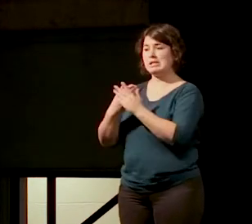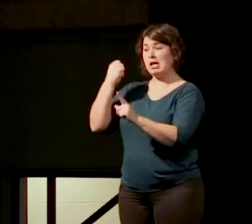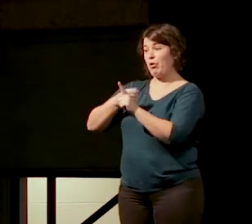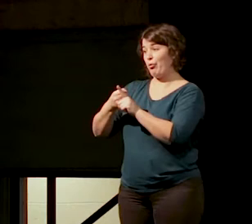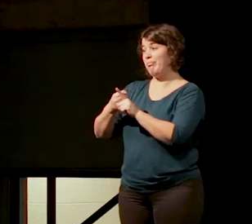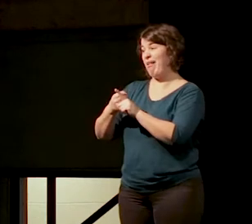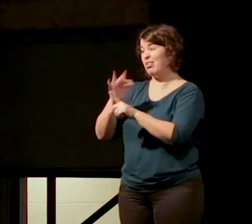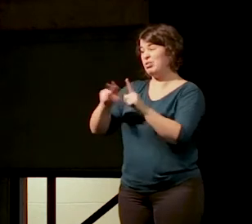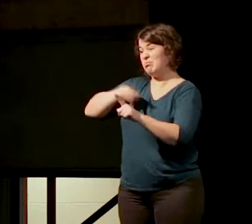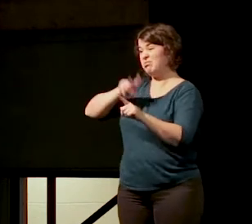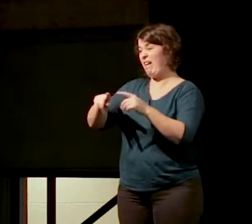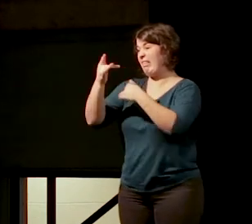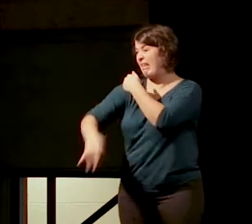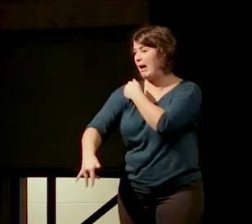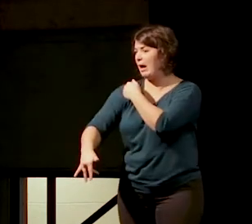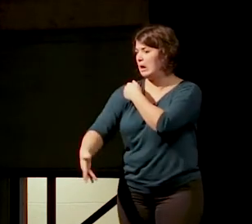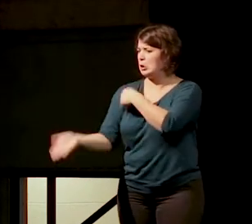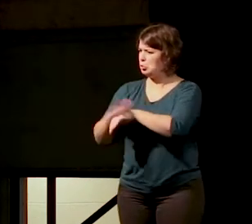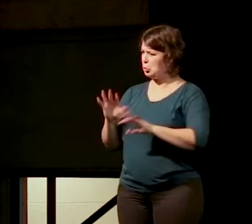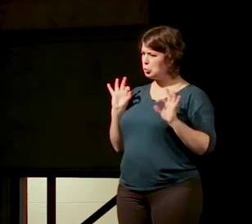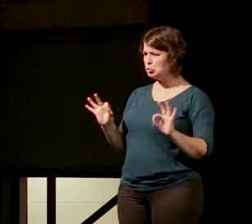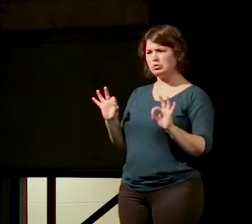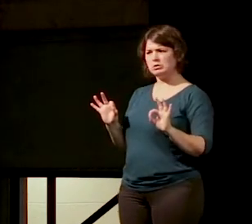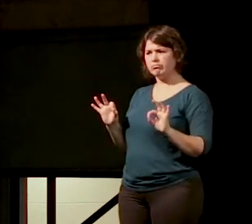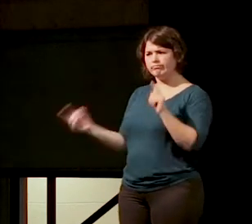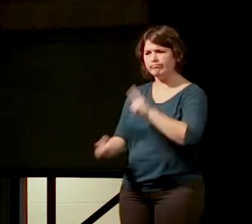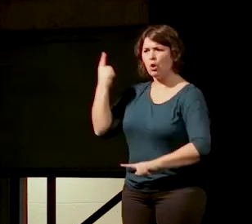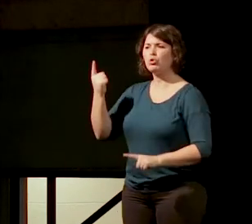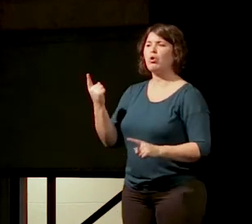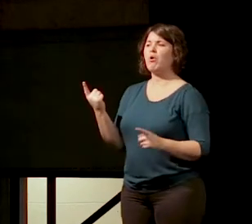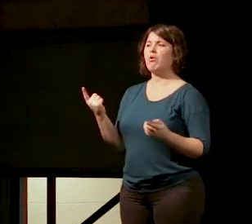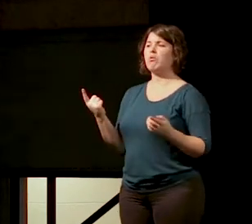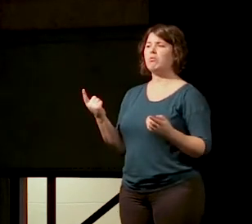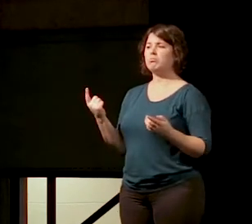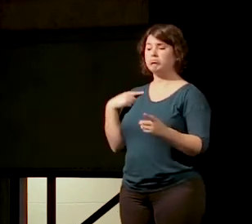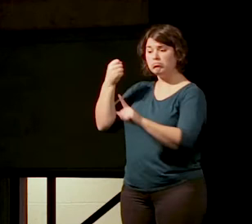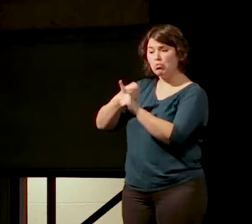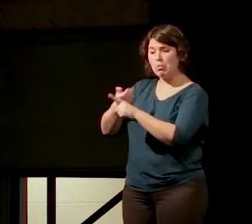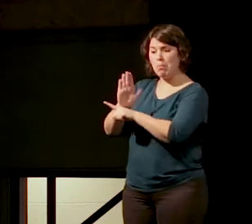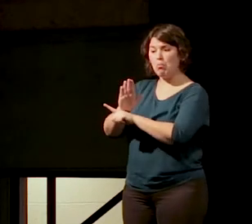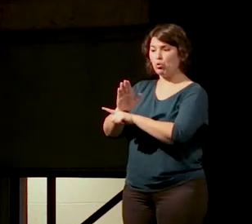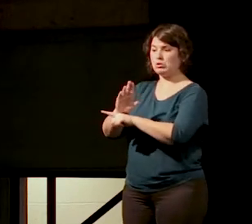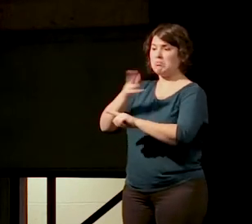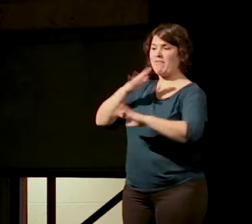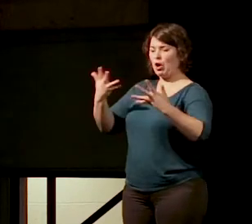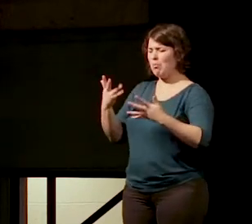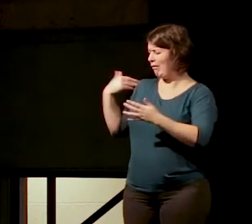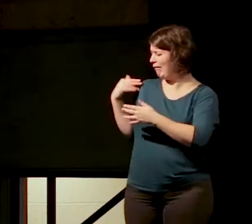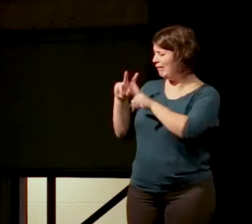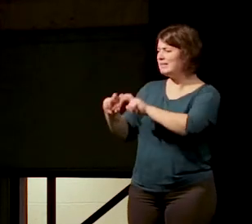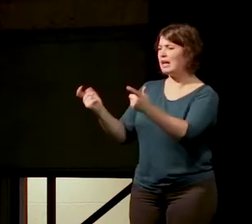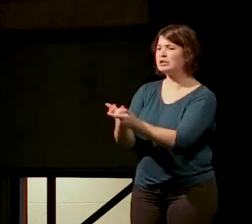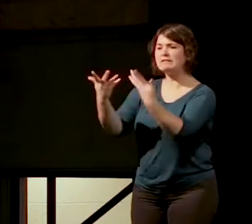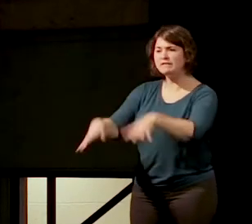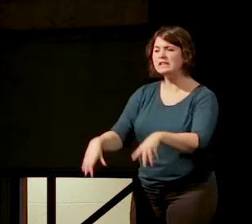très tardif dans nos sociétés. Mais il est juste et déterminant. Et la ville tente à montrer l'exemple, d'abord avec un diagnostic que nous avons fait, puis